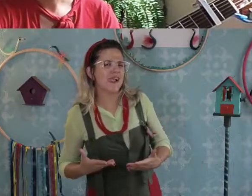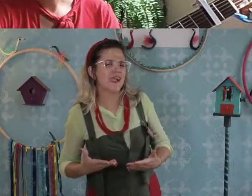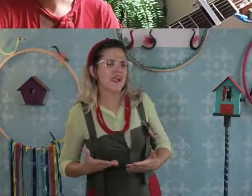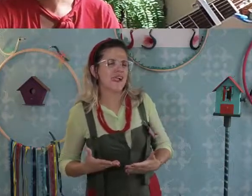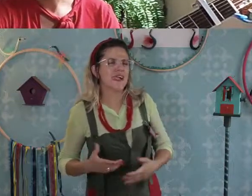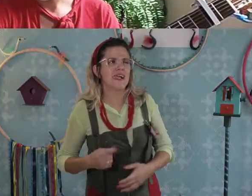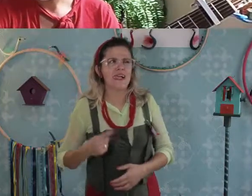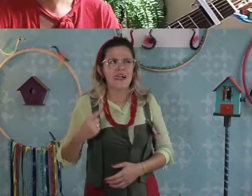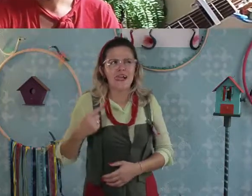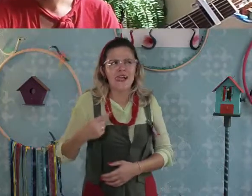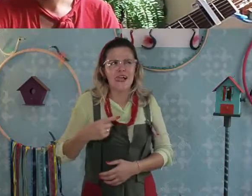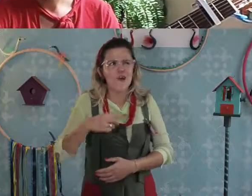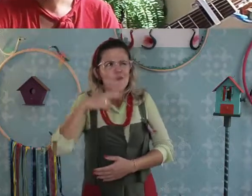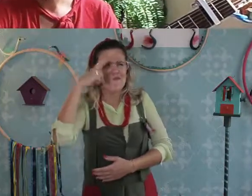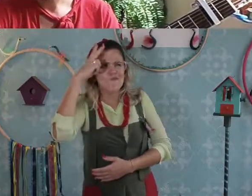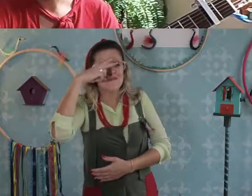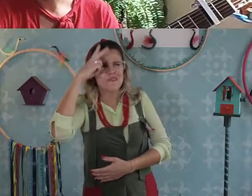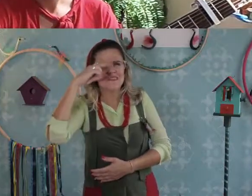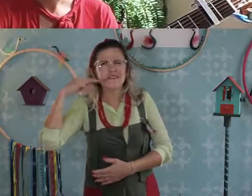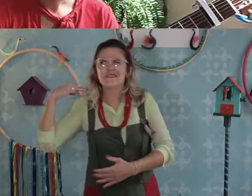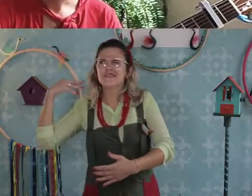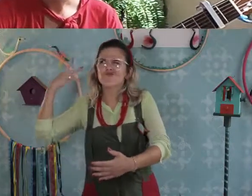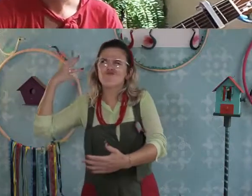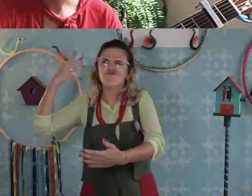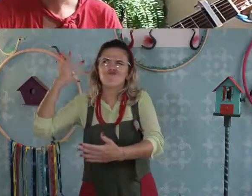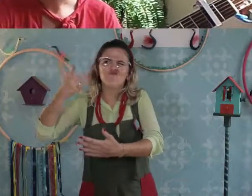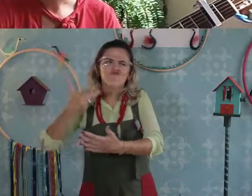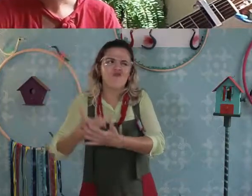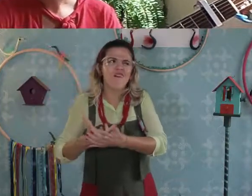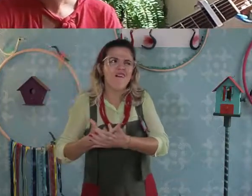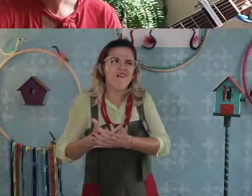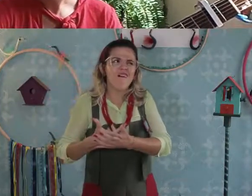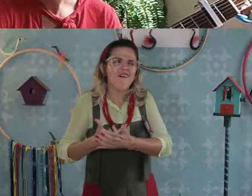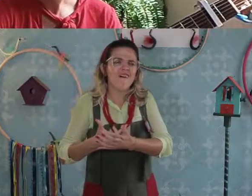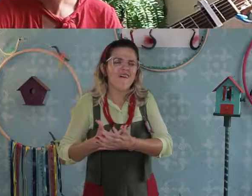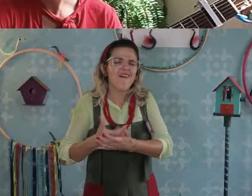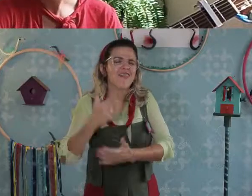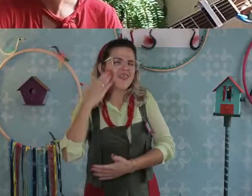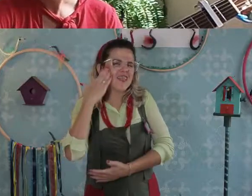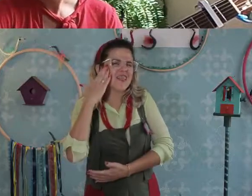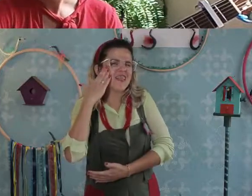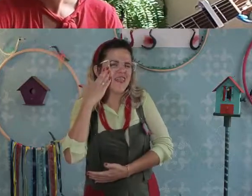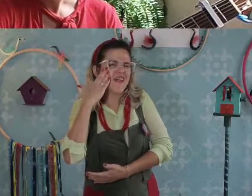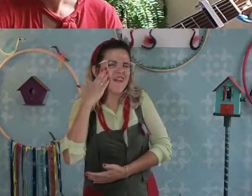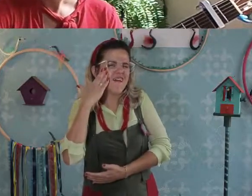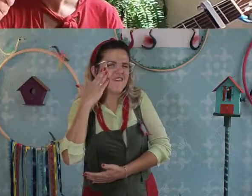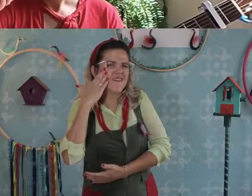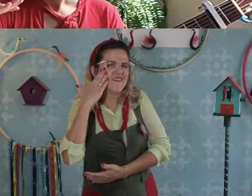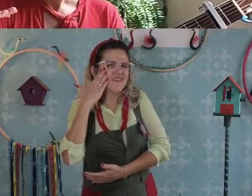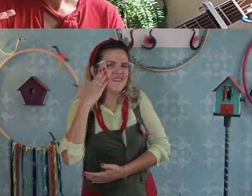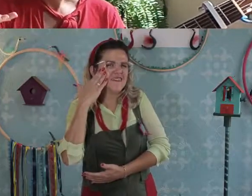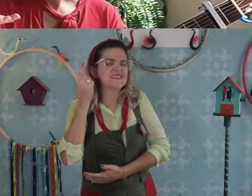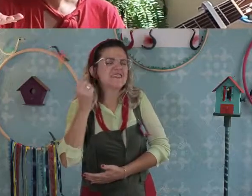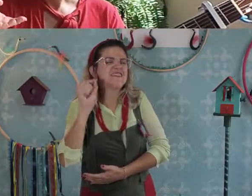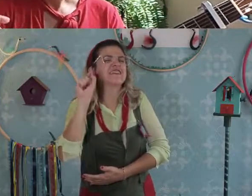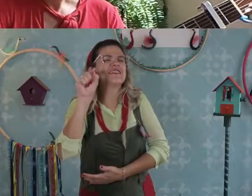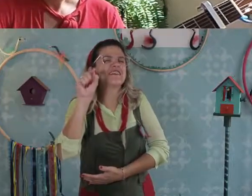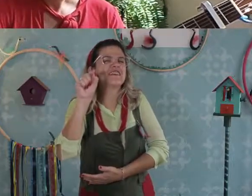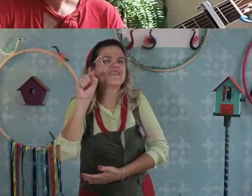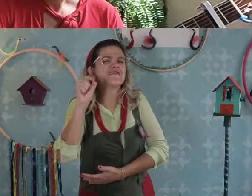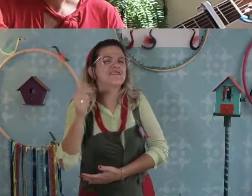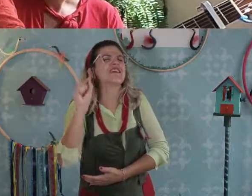agora. É uma história que, antes de mais nada, tem a ver, sabe com quê? Sabe com quê? Com